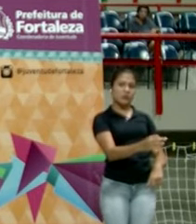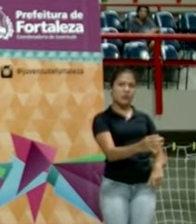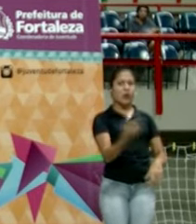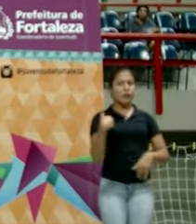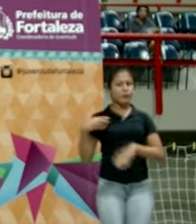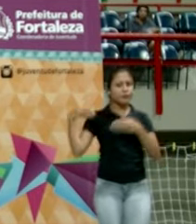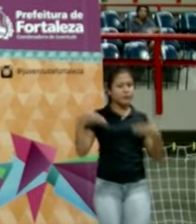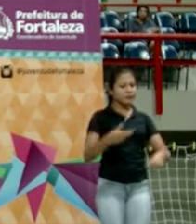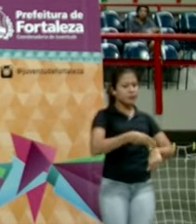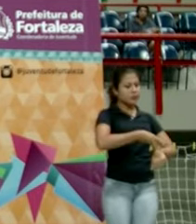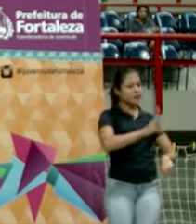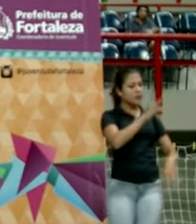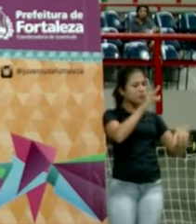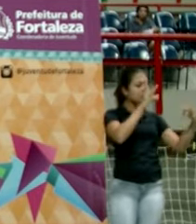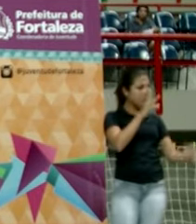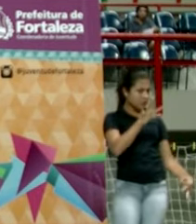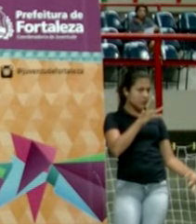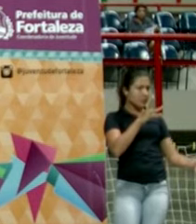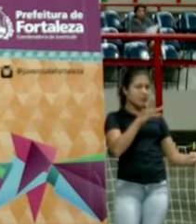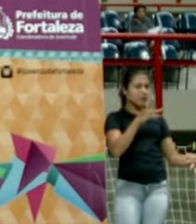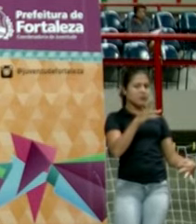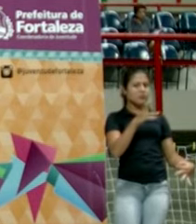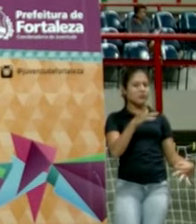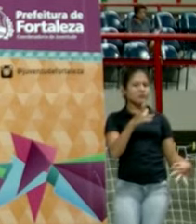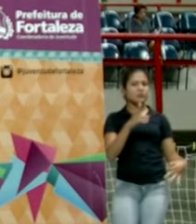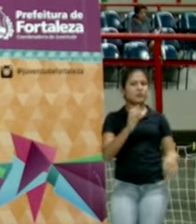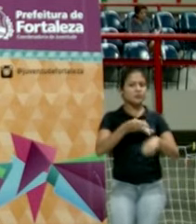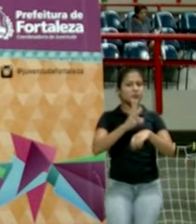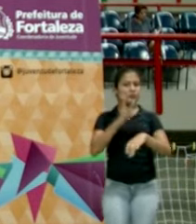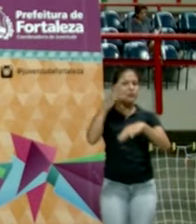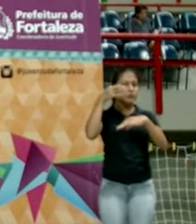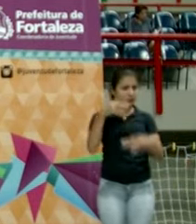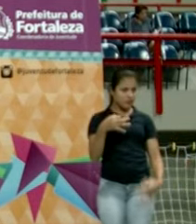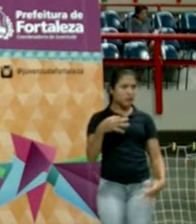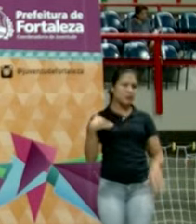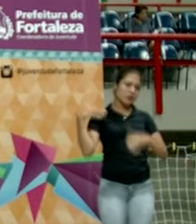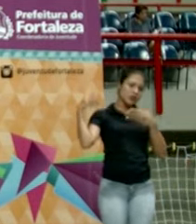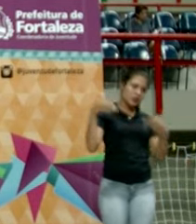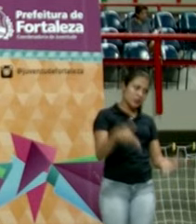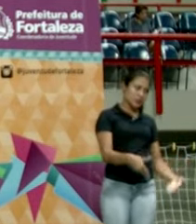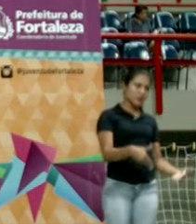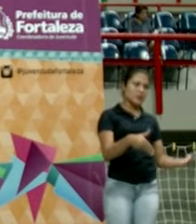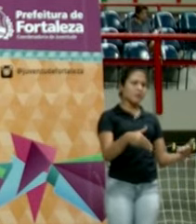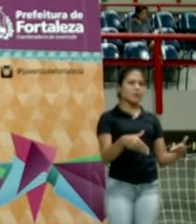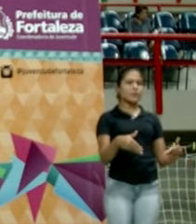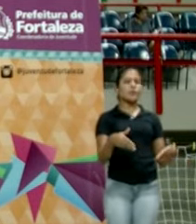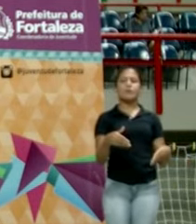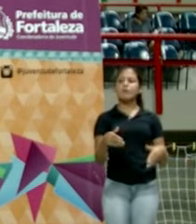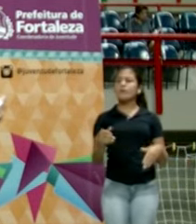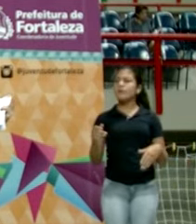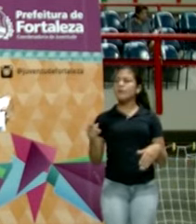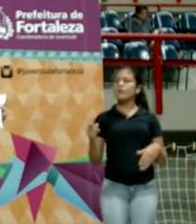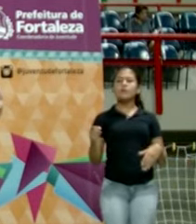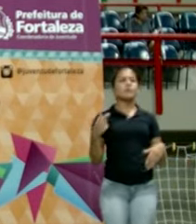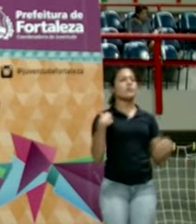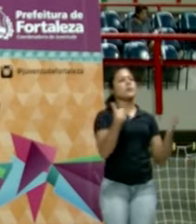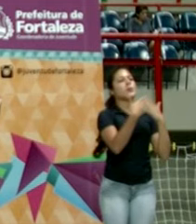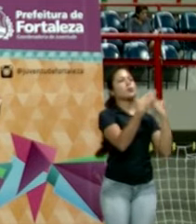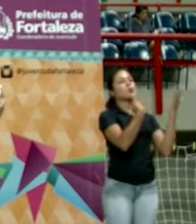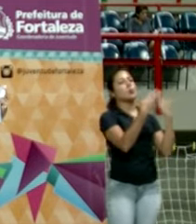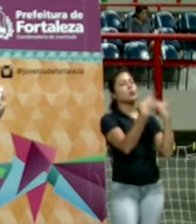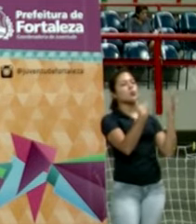cheguei às 3 em ponto. 3 horas eu cheguei aqui. Aí fui lá no Fábio Frota, fiquei